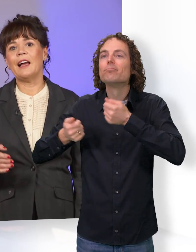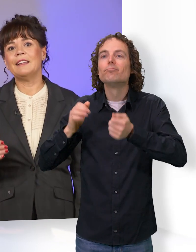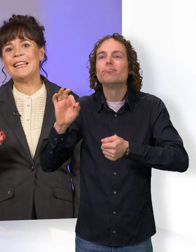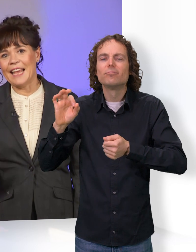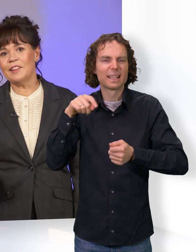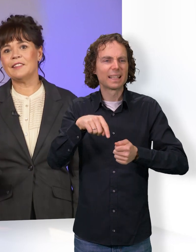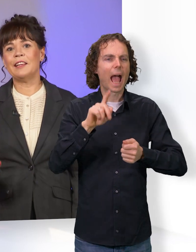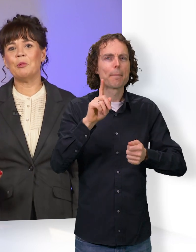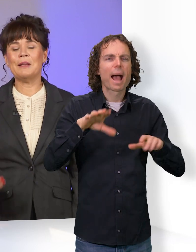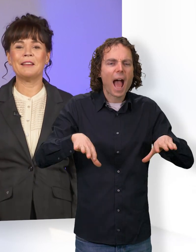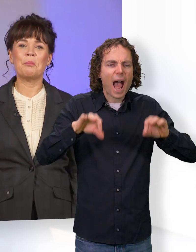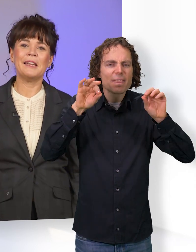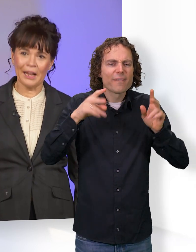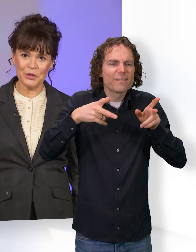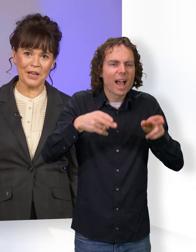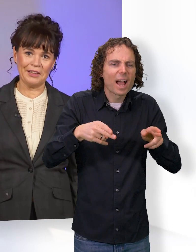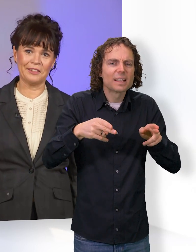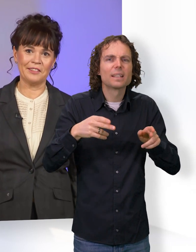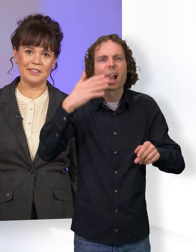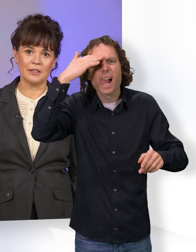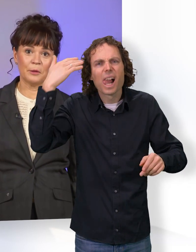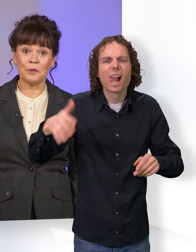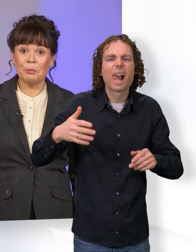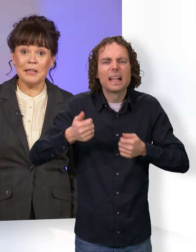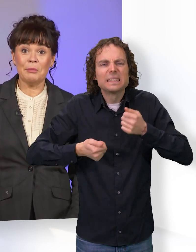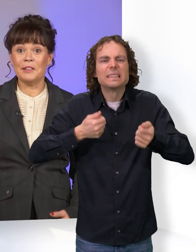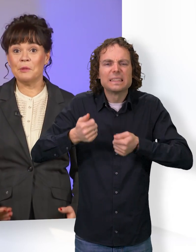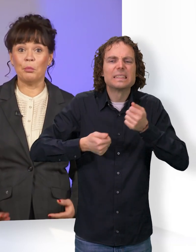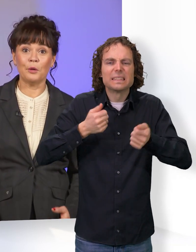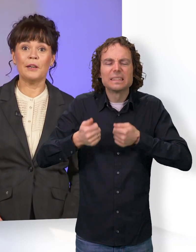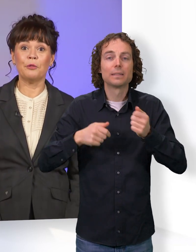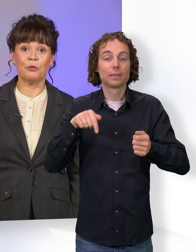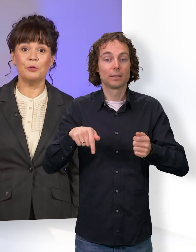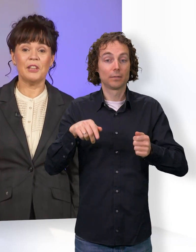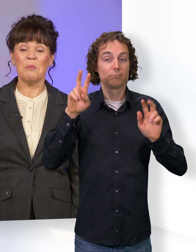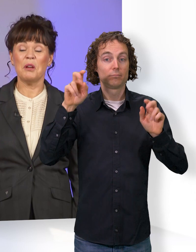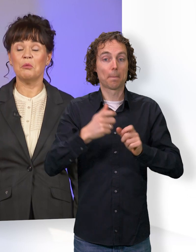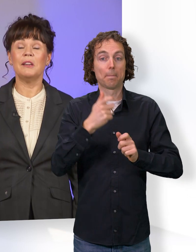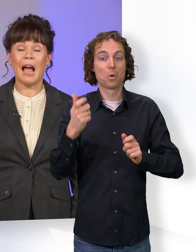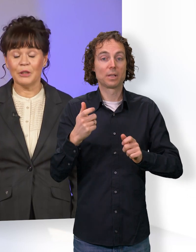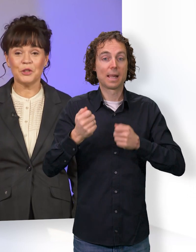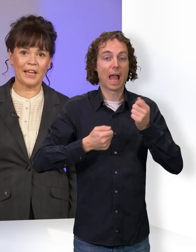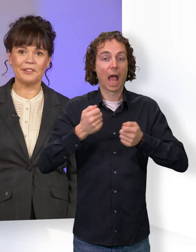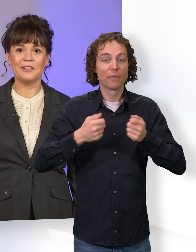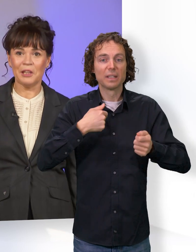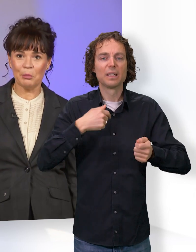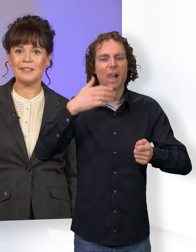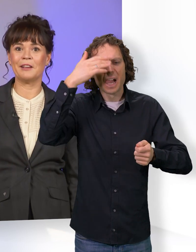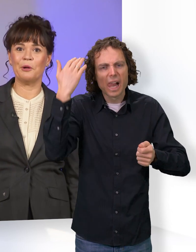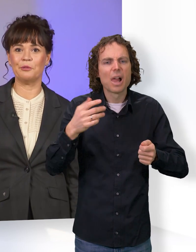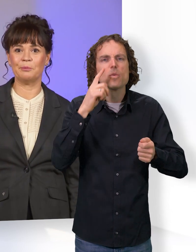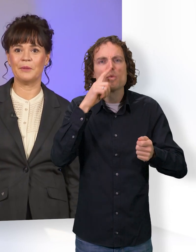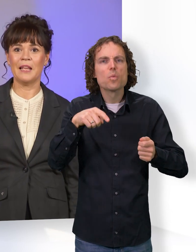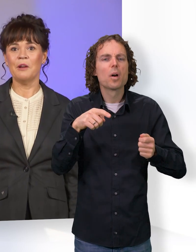dass gerade die ersten Kilometer immer die anstrengendsten sind. Und so bin ich bei diesem Brückenlauf gefühlt immer nur die anstrengendsten